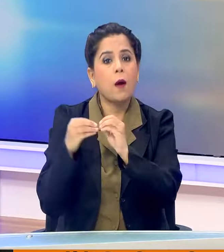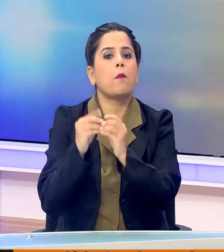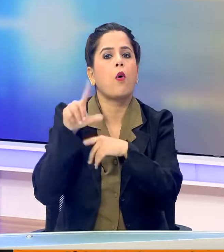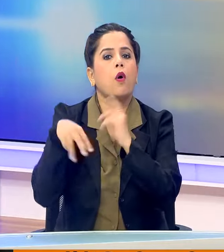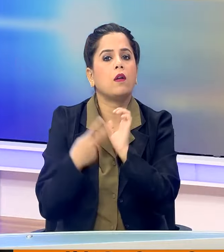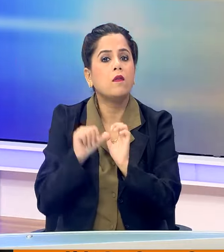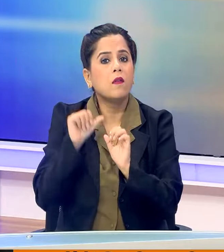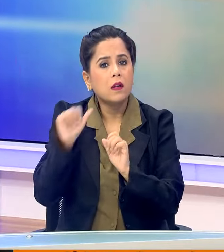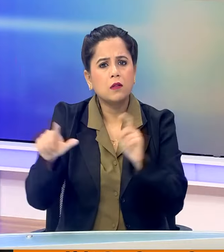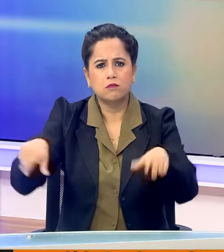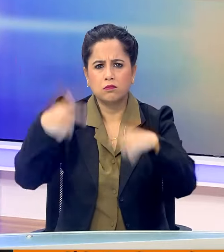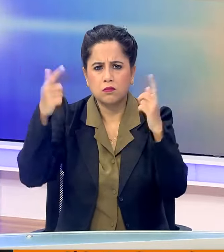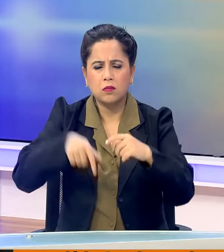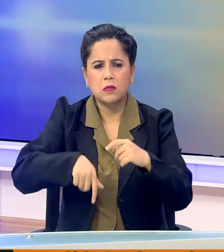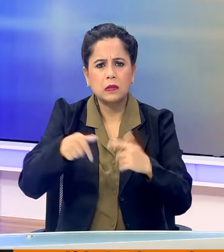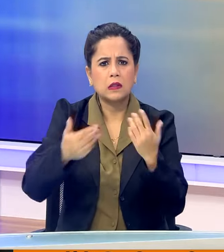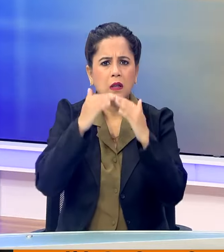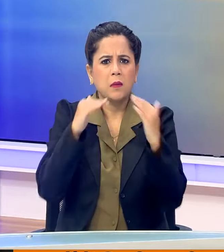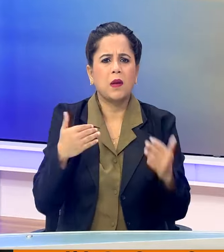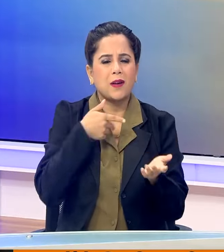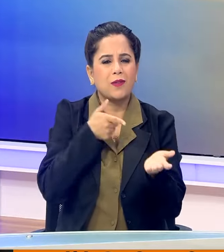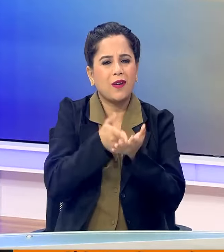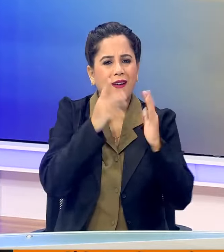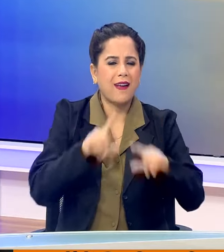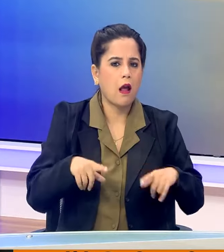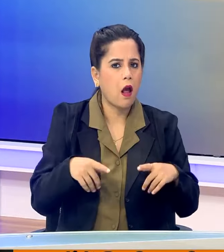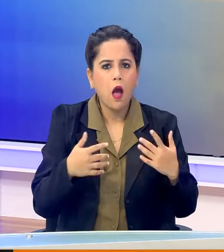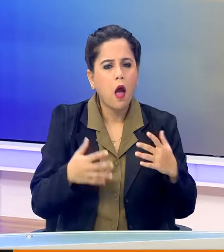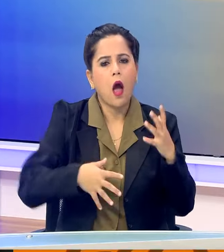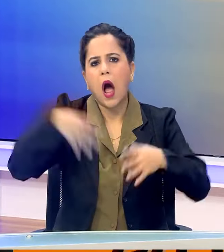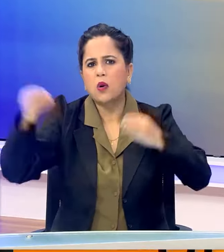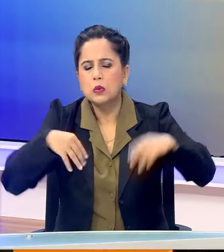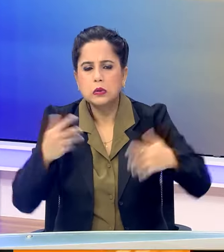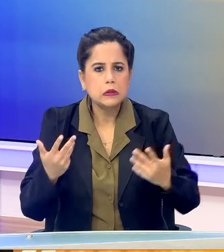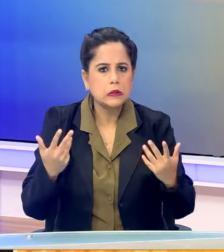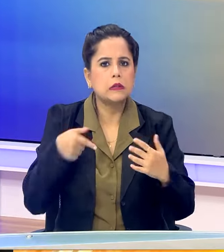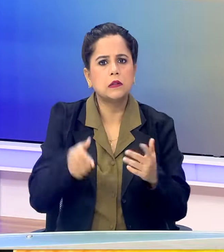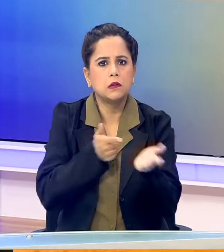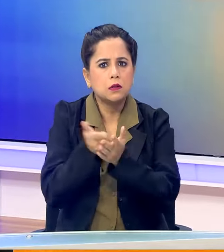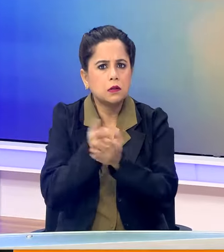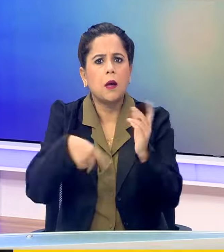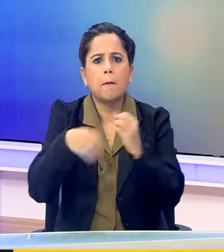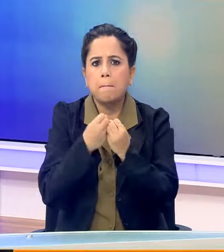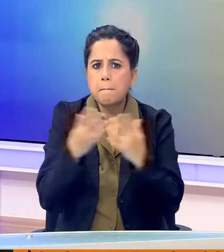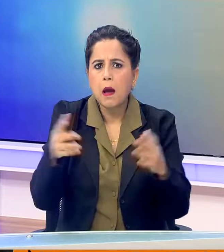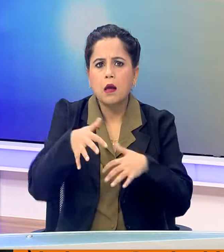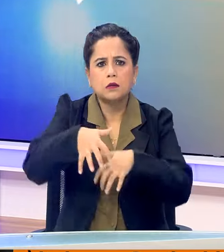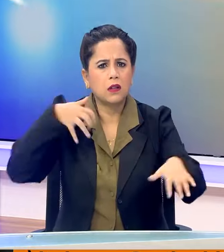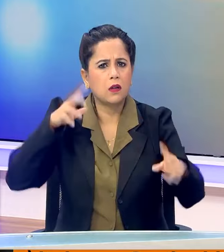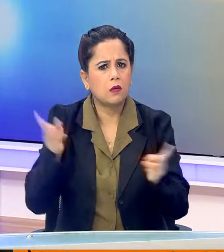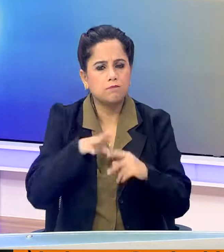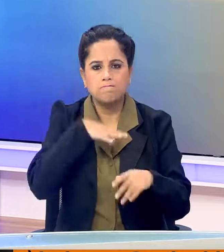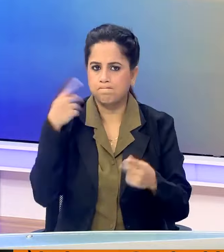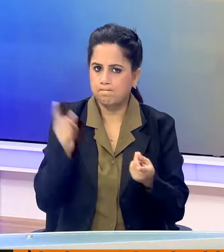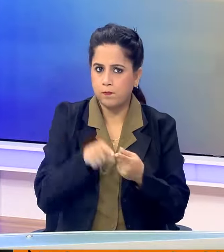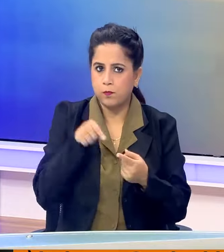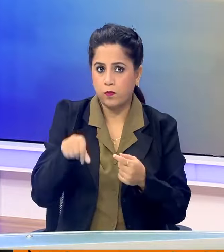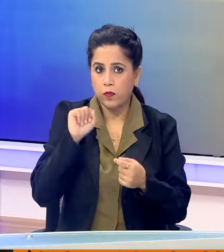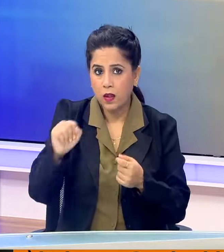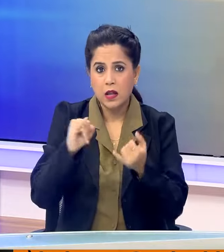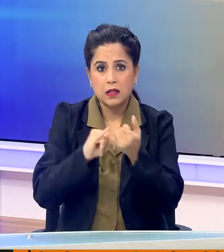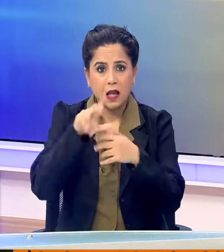ग्रामीणों को निकलने पर मजबूर कर दिया है और वन्य जीव भी मर गए हैं अधिकारियों ने कहा कि सांता क्रूस बेनी और पांडु